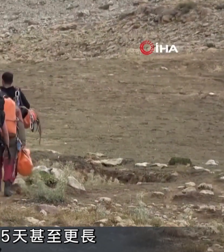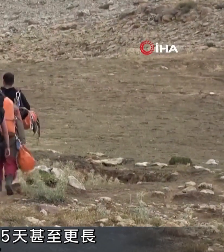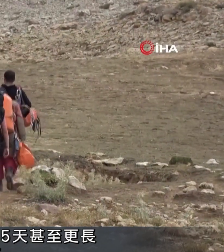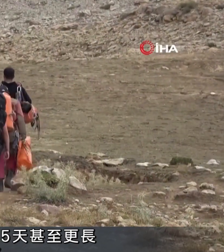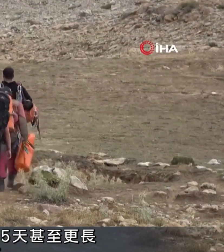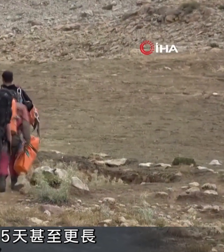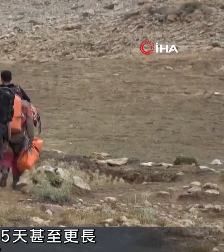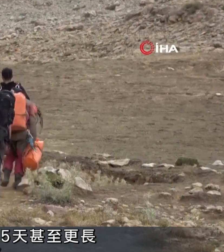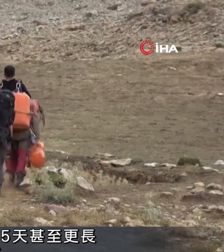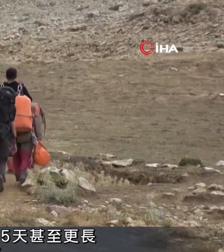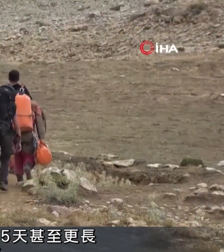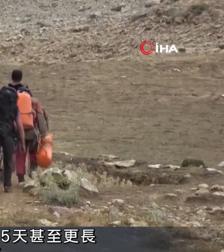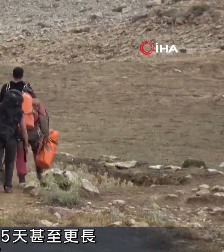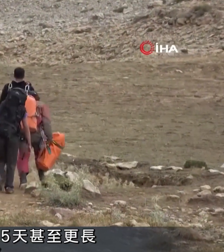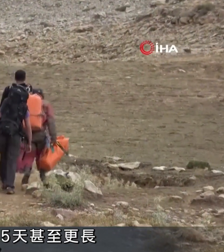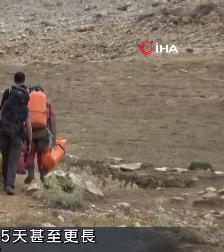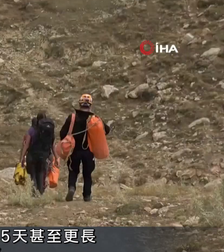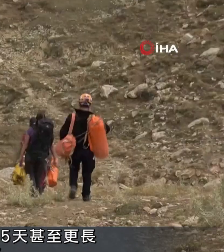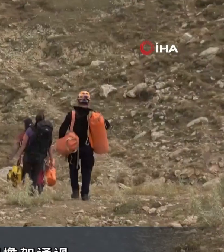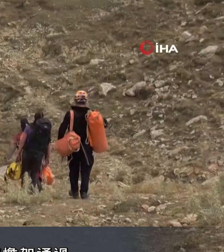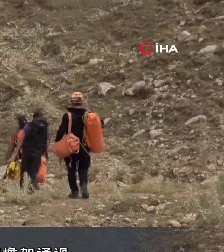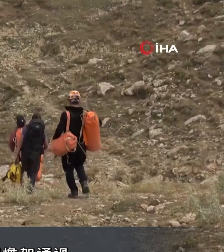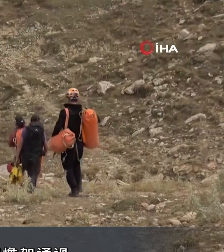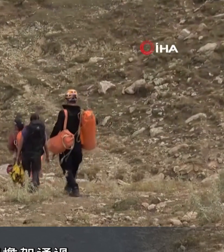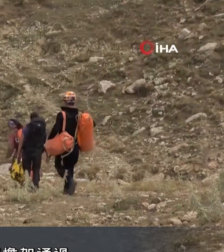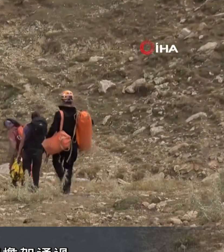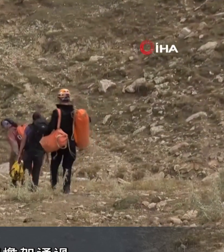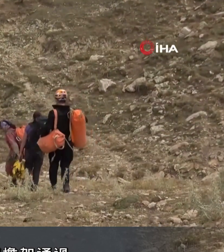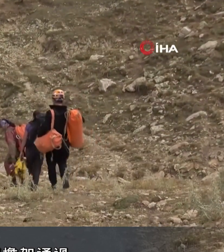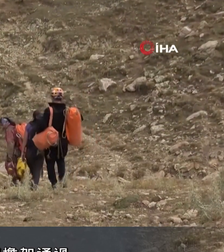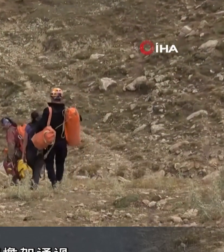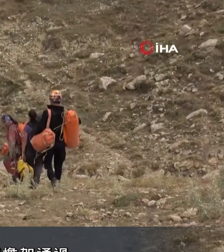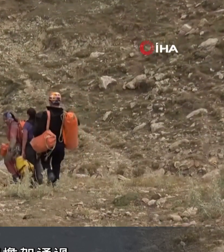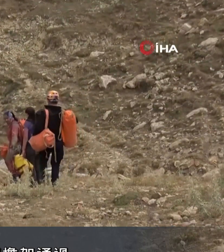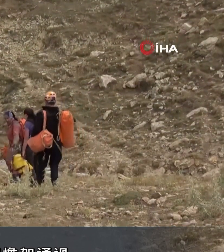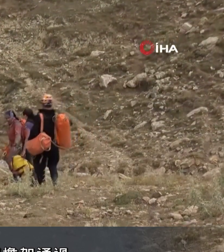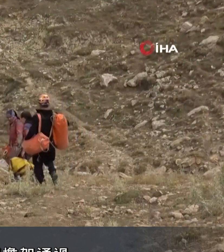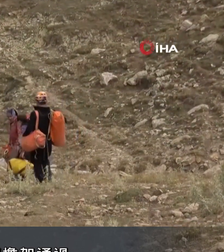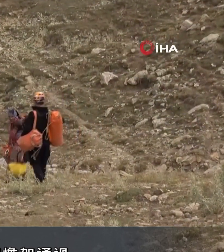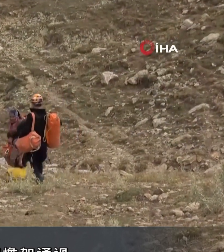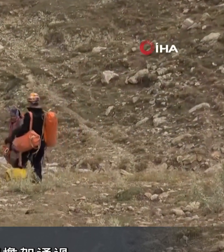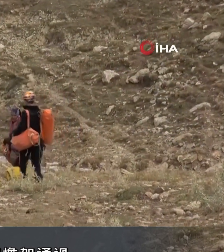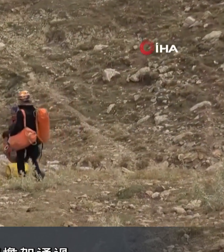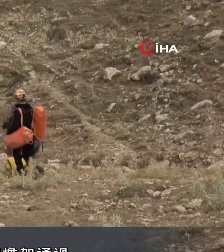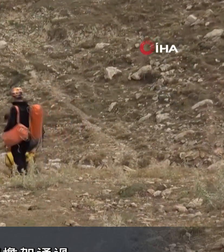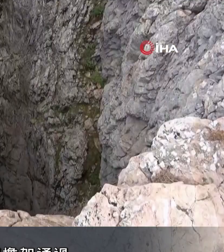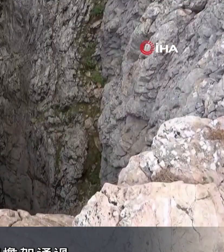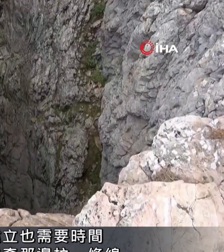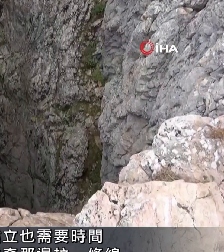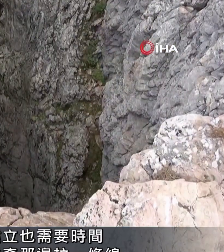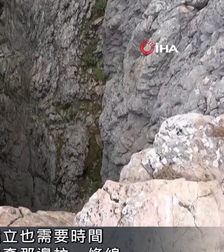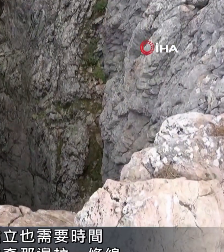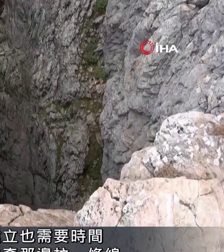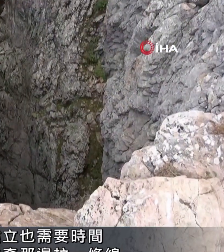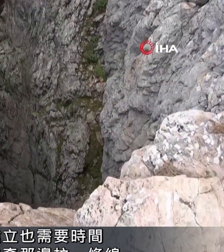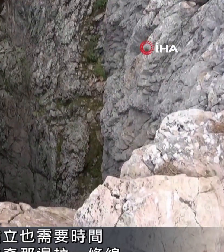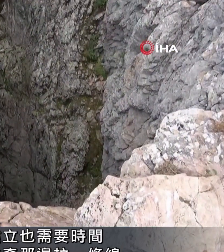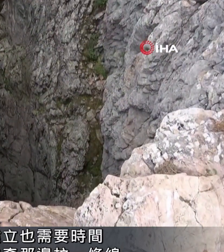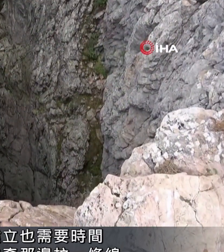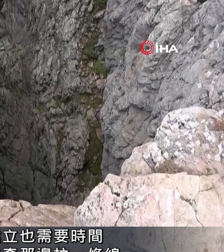更长，才能将它送回地面。若遇到狭窄通道，还要拓宽到足以让担架通过。 此外，通讯系统的建立也需要